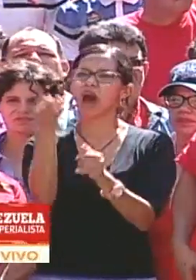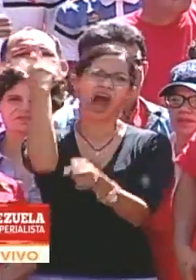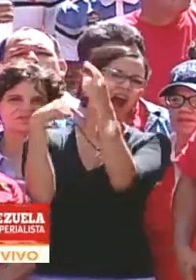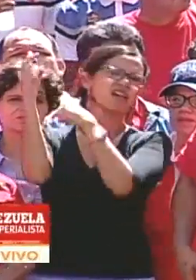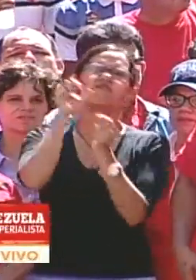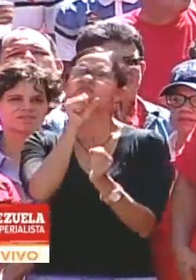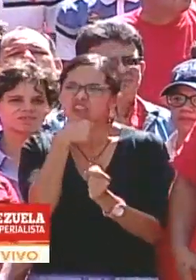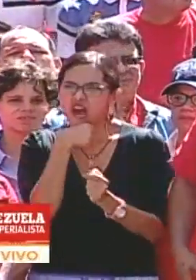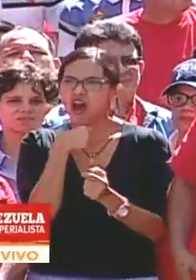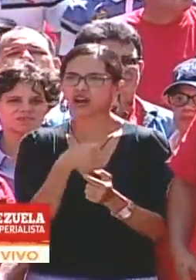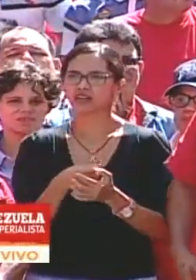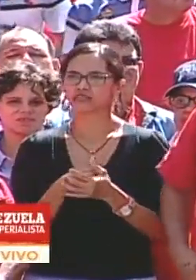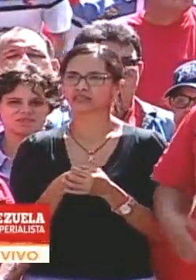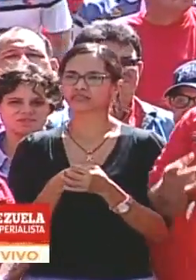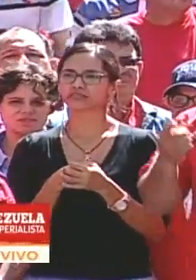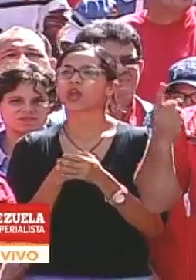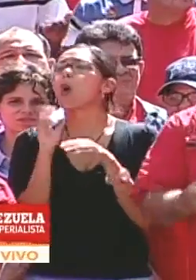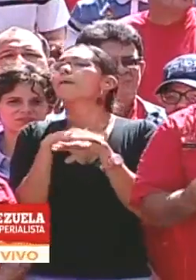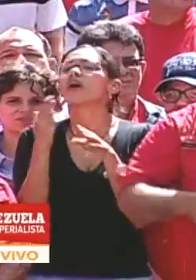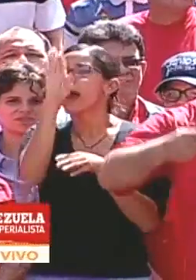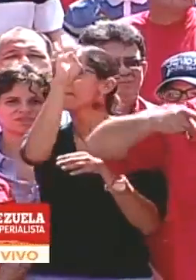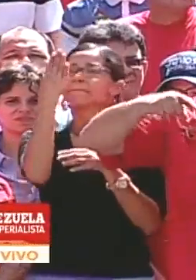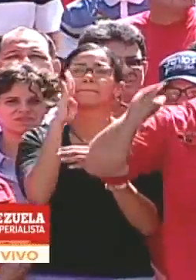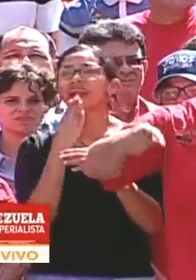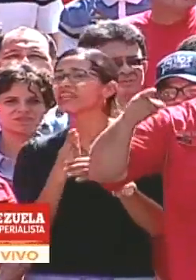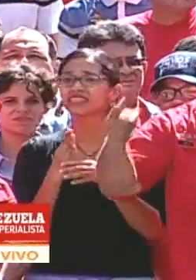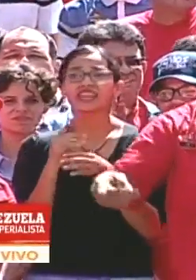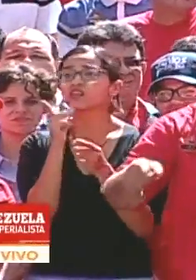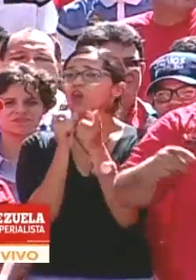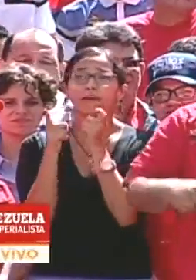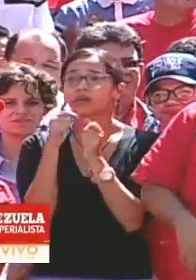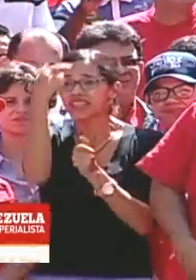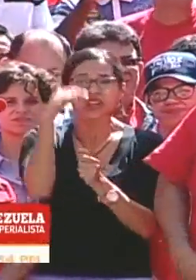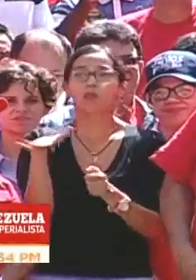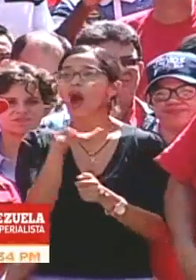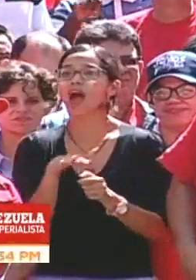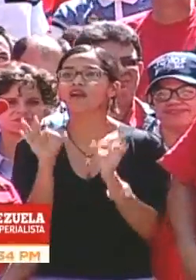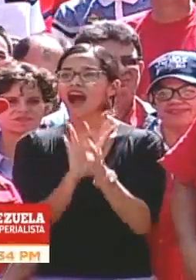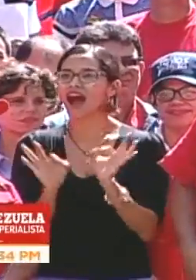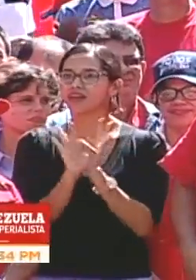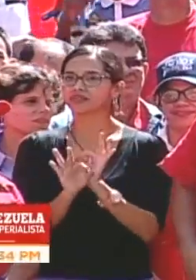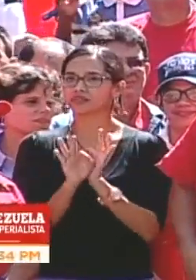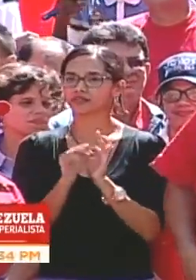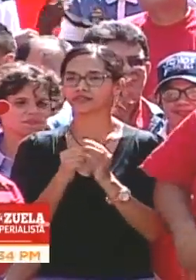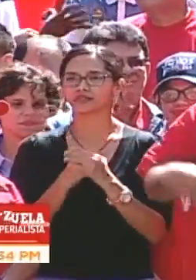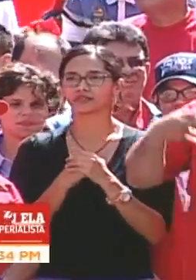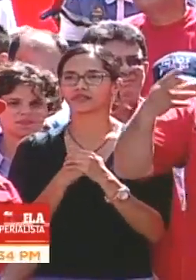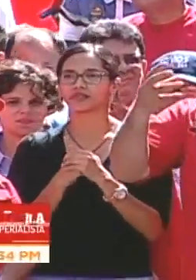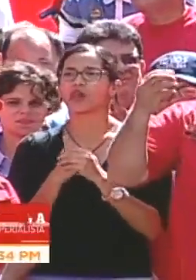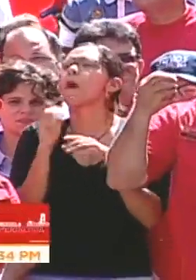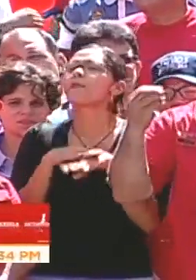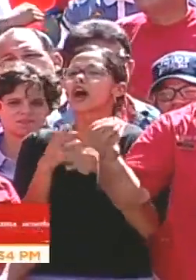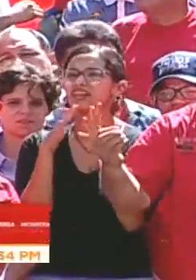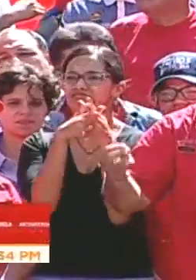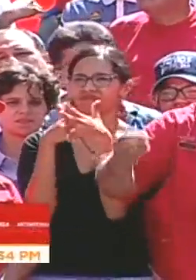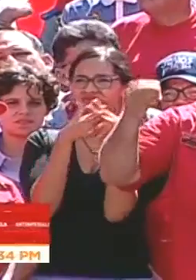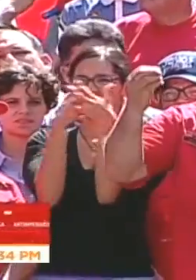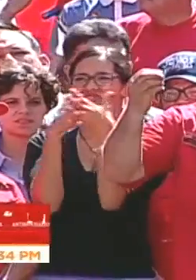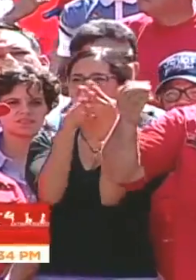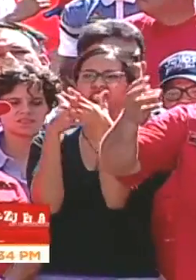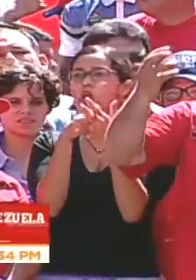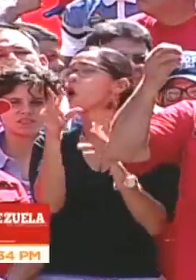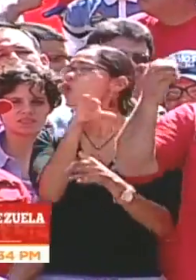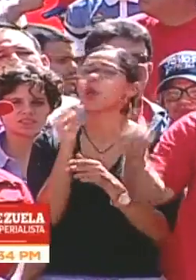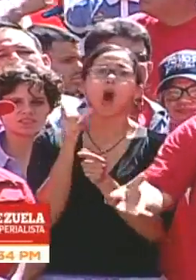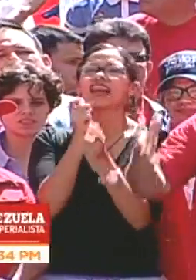Pinochet? ¿Por qué en Brasil no le consultan al pueblo? ¿Por qué en Estados Unidos no